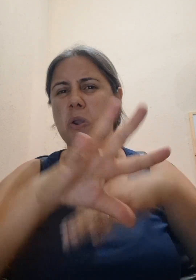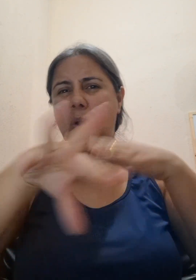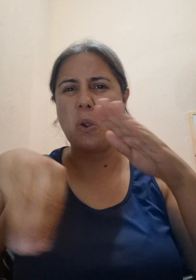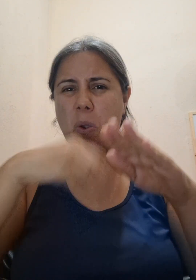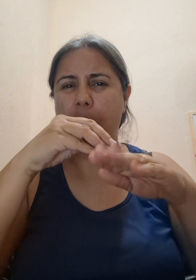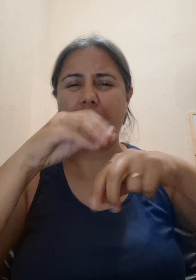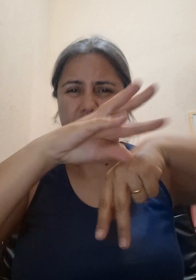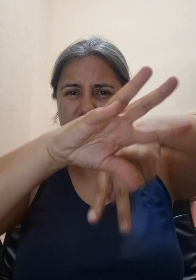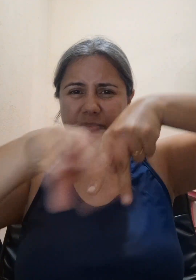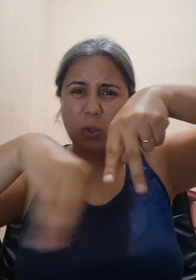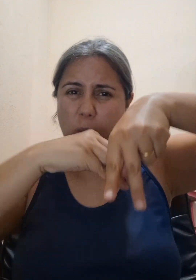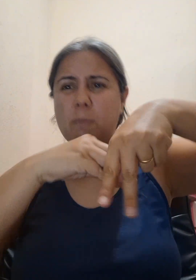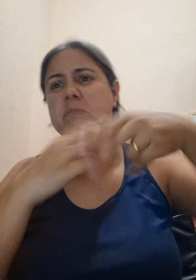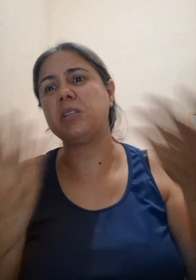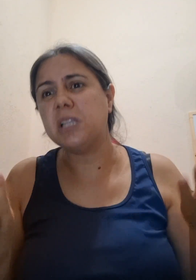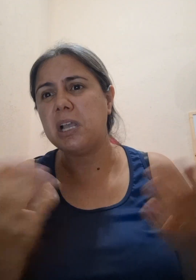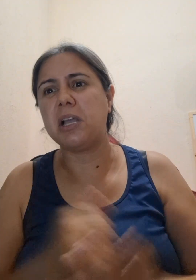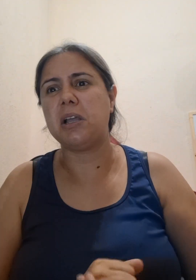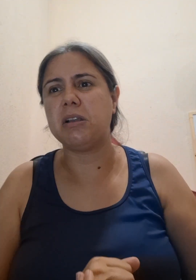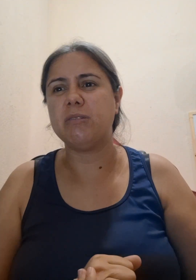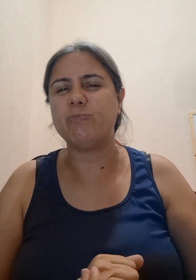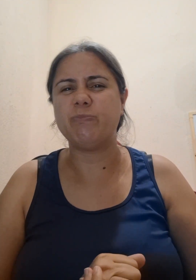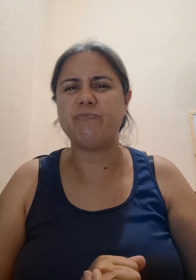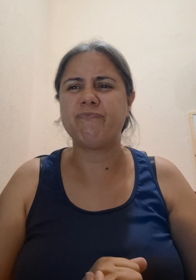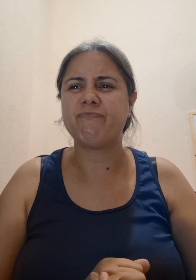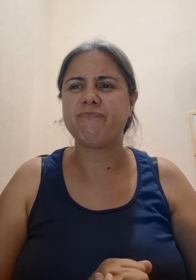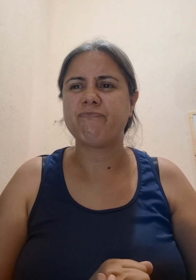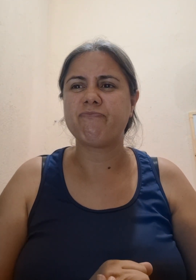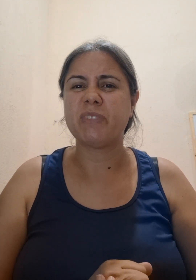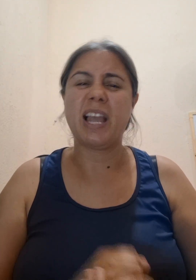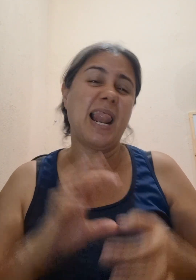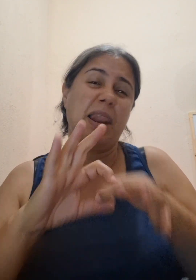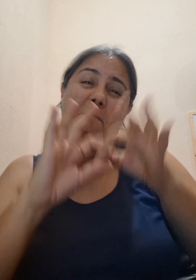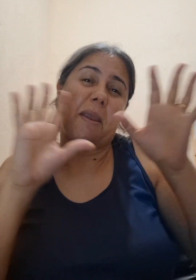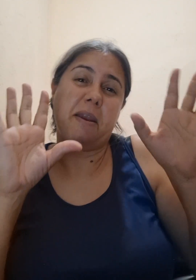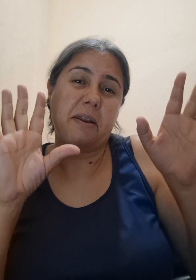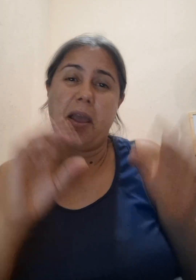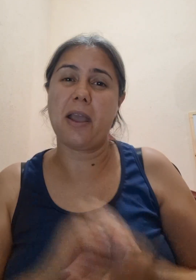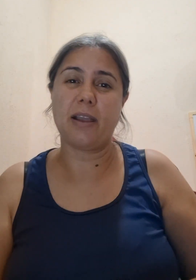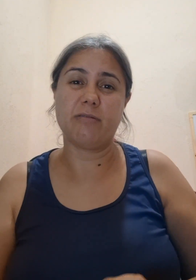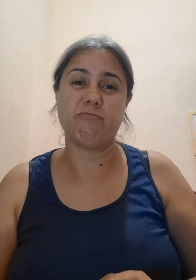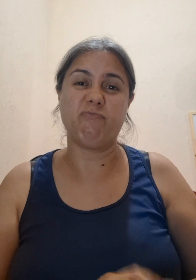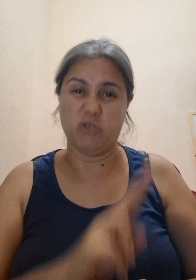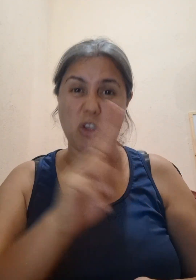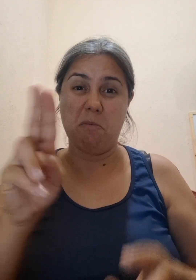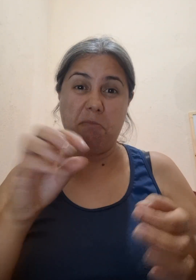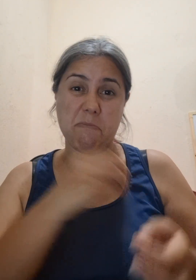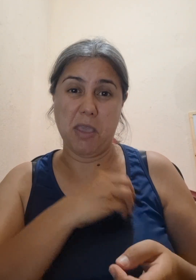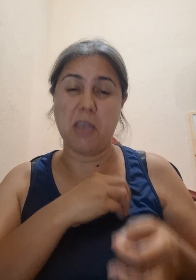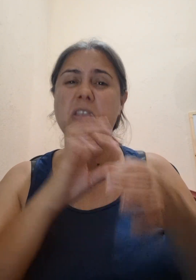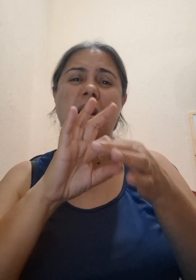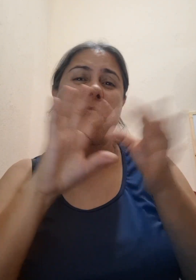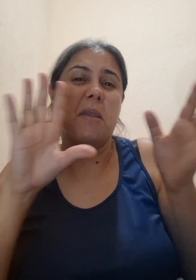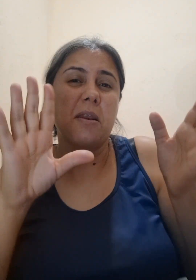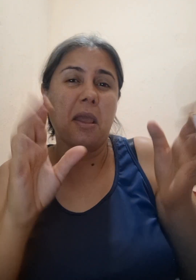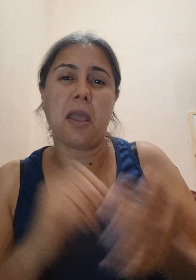depende do que as pessoas chamam. Por exemplo, é uma corrupção, é